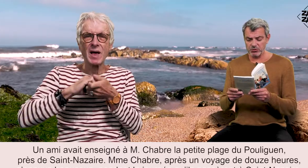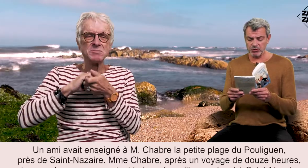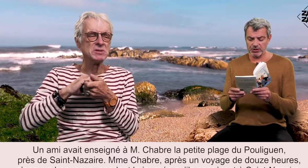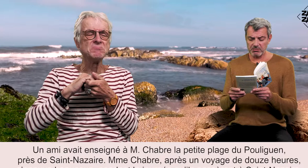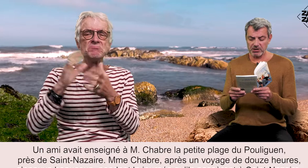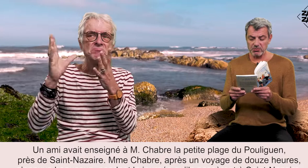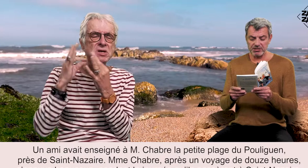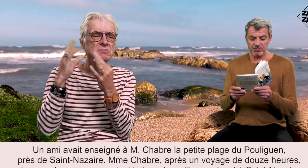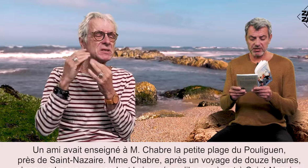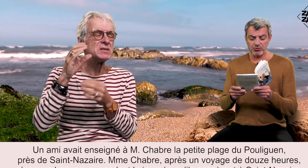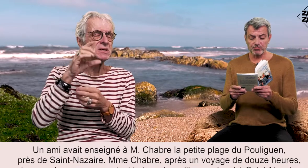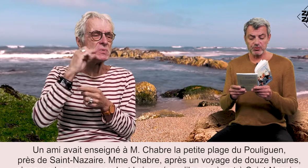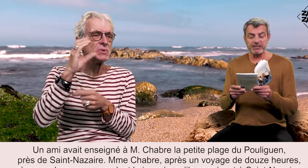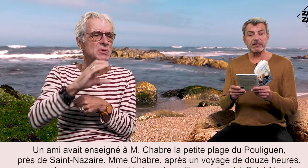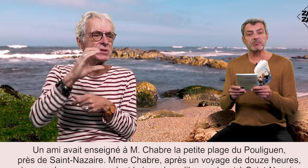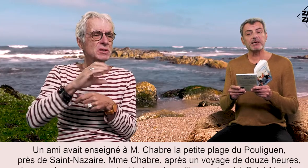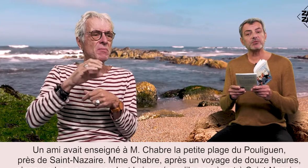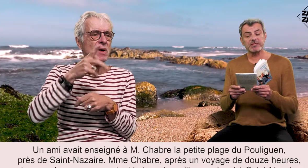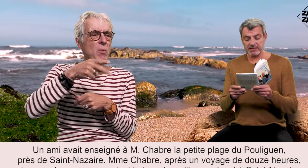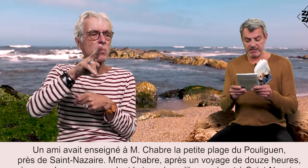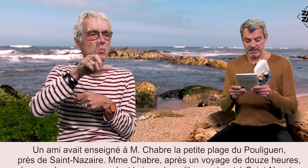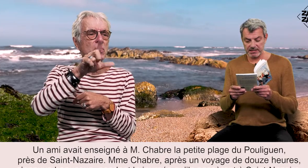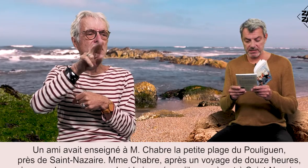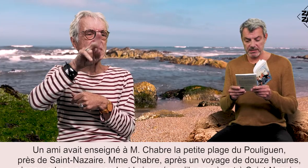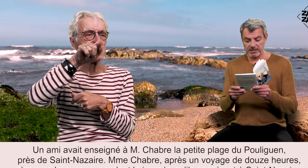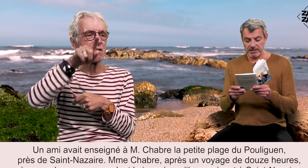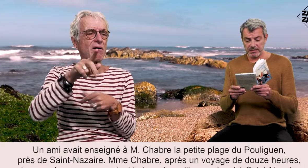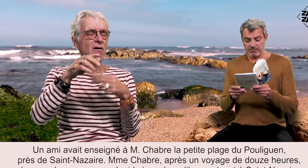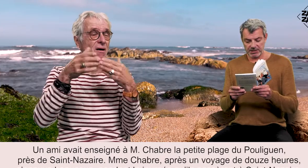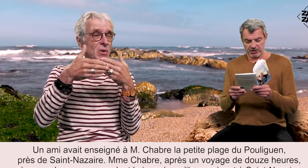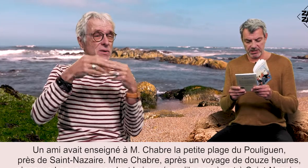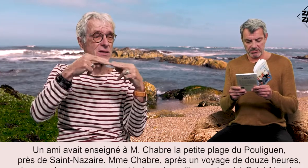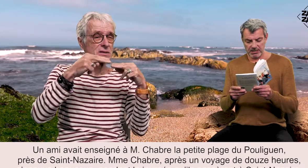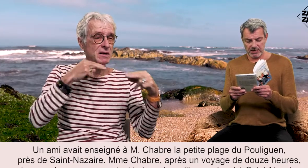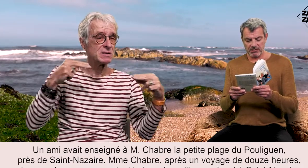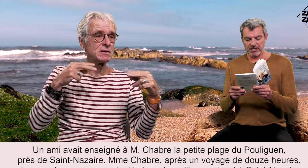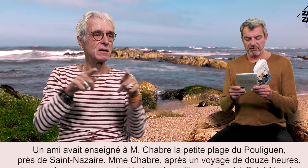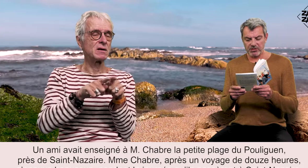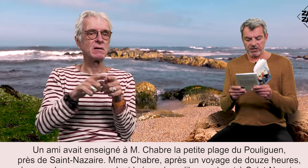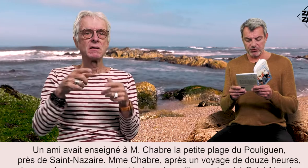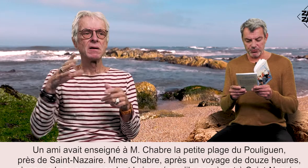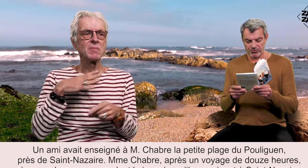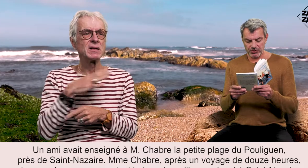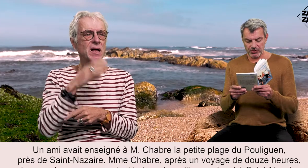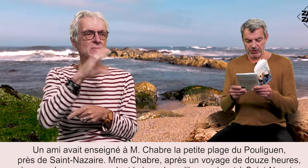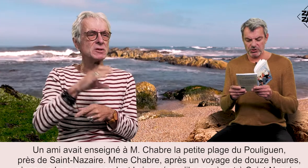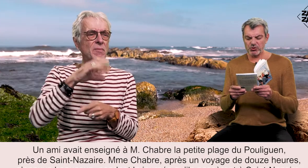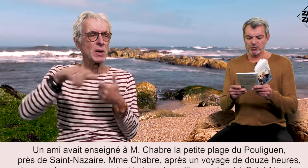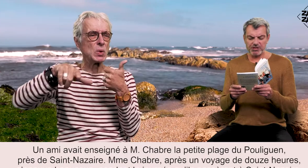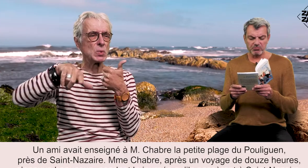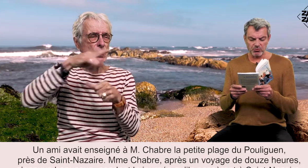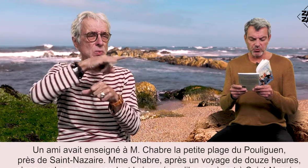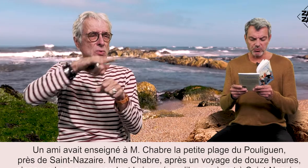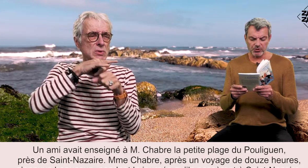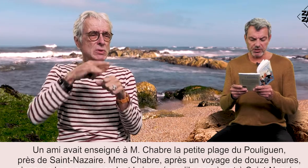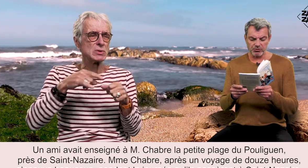enseigné à M. Chabre la petite plage du Pouligain, près de Saint-Nazaire. Mme Chabre, après un voyage de douze heures, s